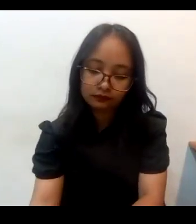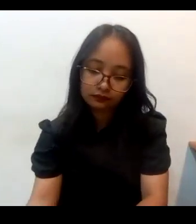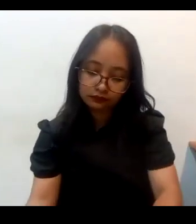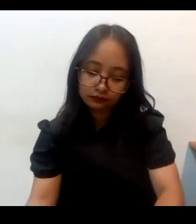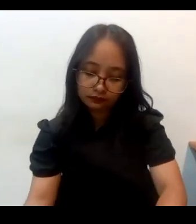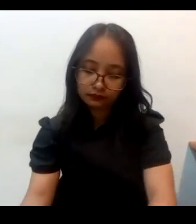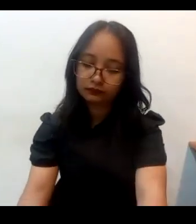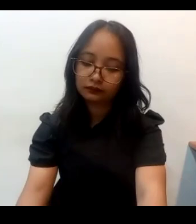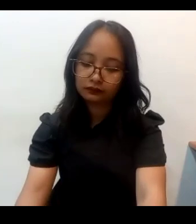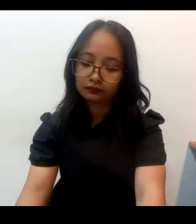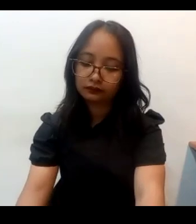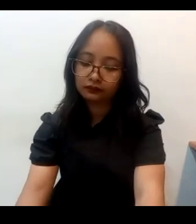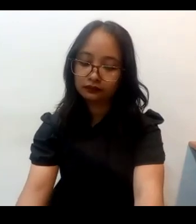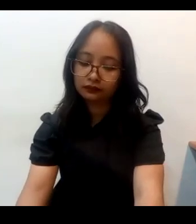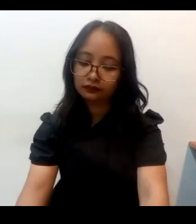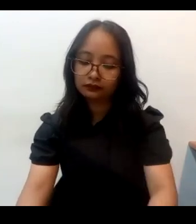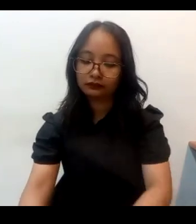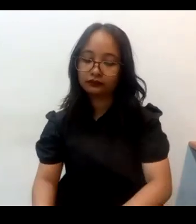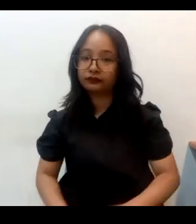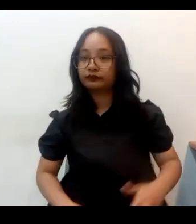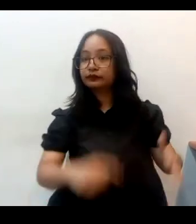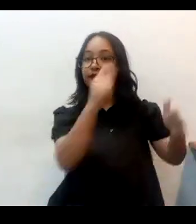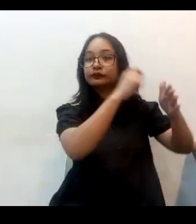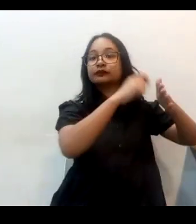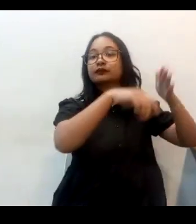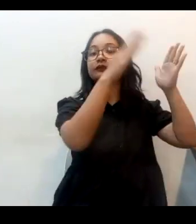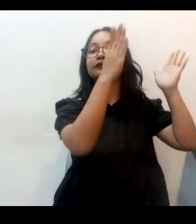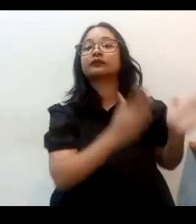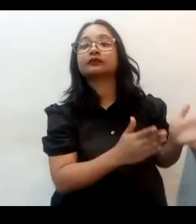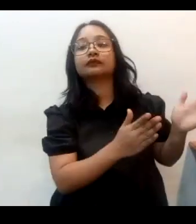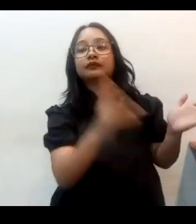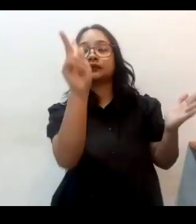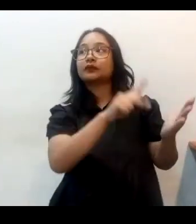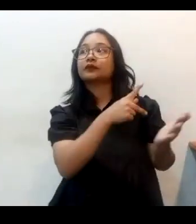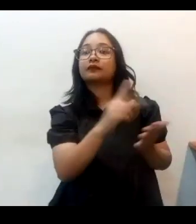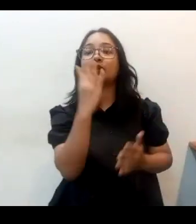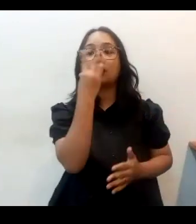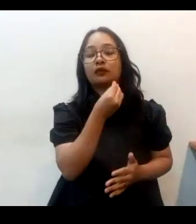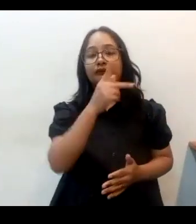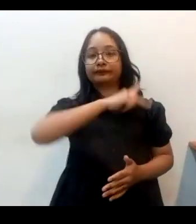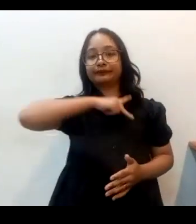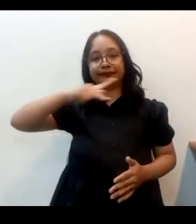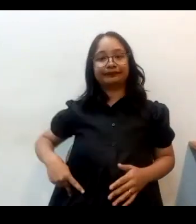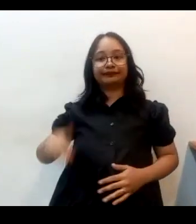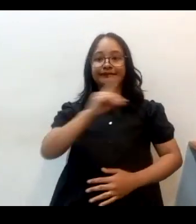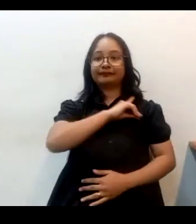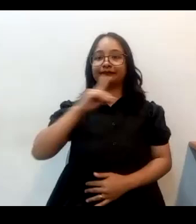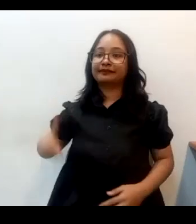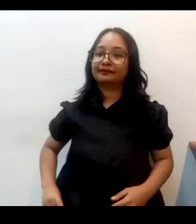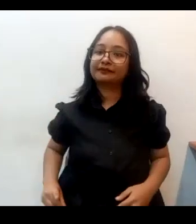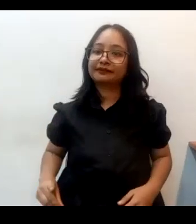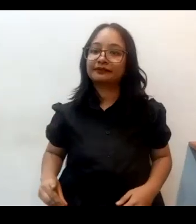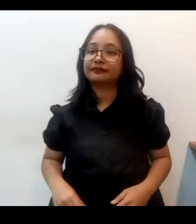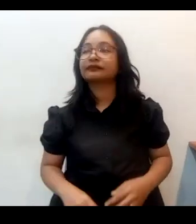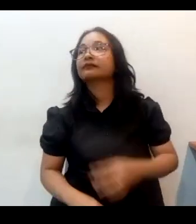kautusan mo. The writer of the Psalm number 119 is David. Kaya yung sumulat po ng mga